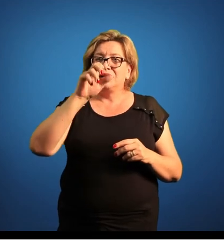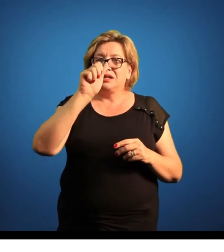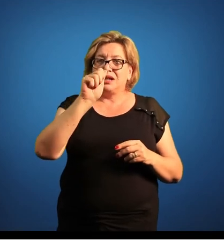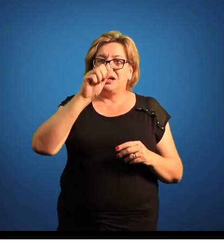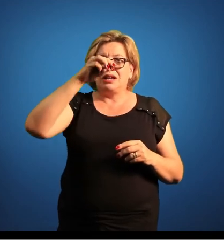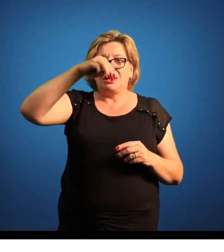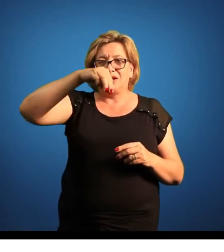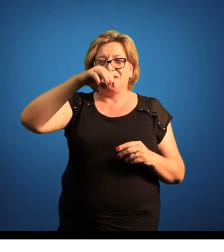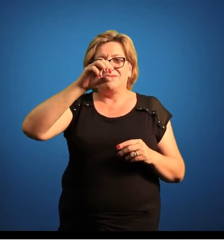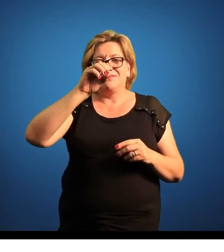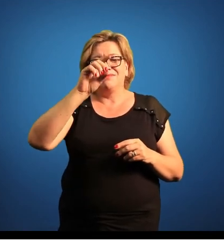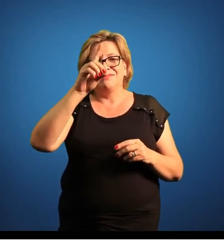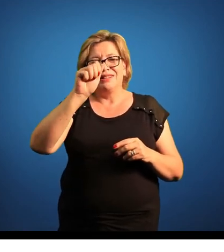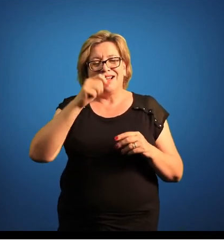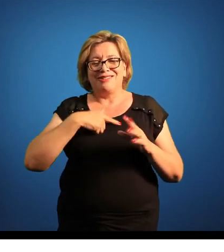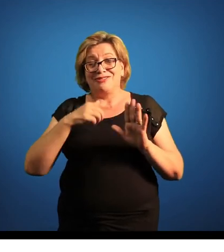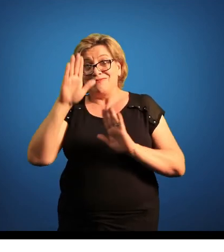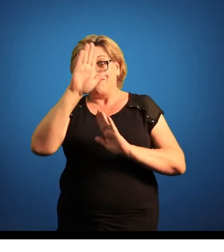aqui, a minha mão, né?